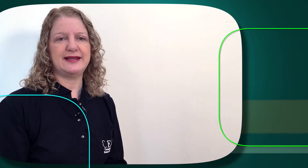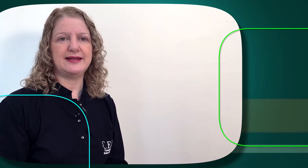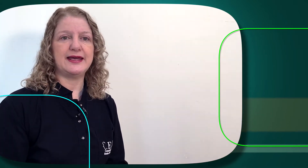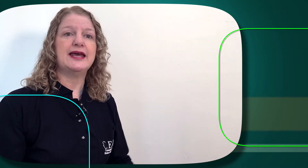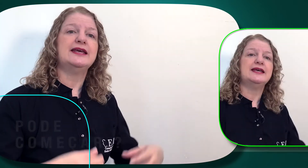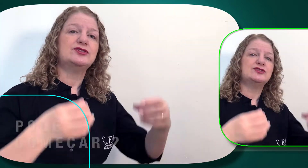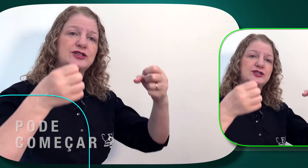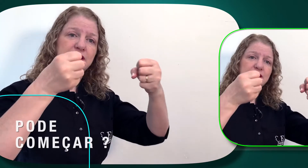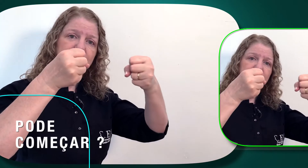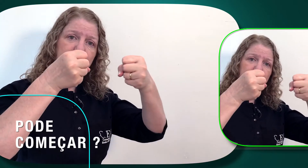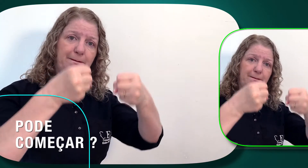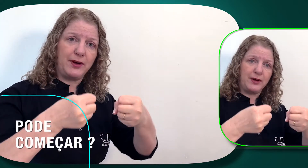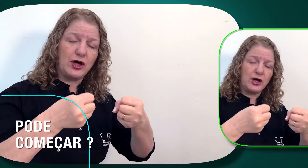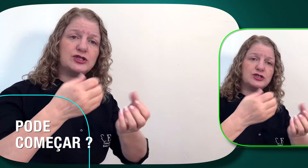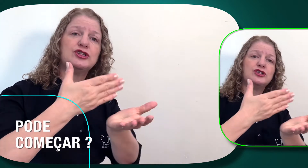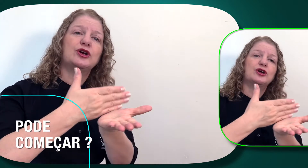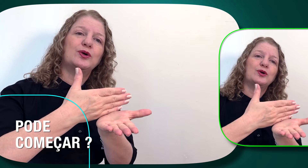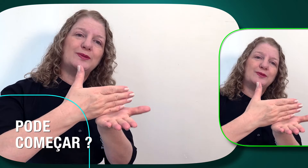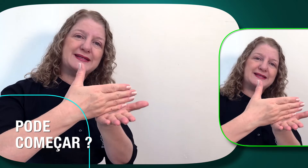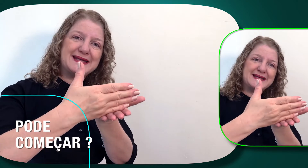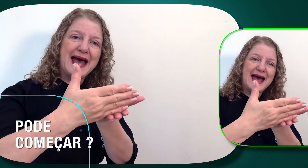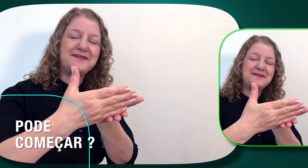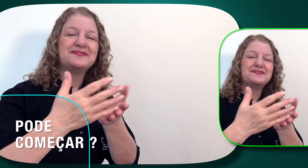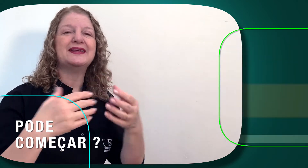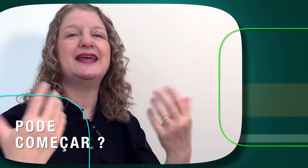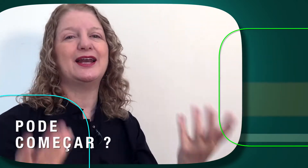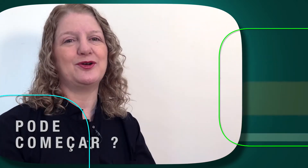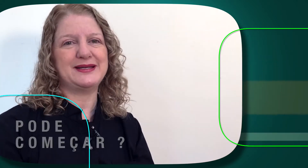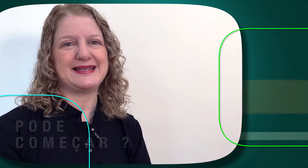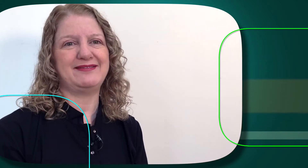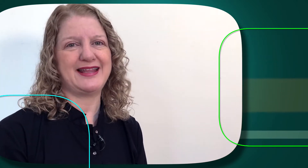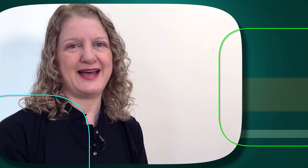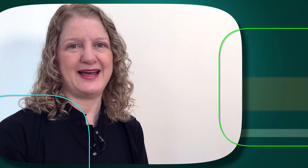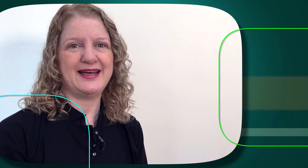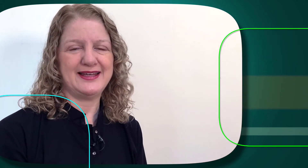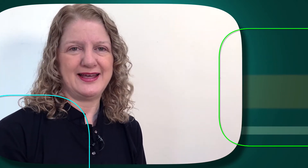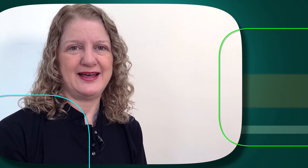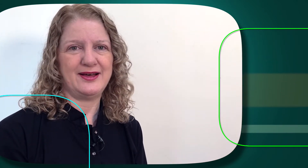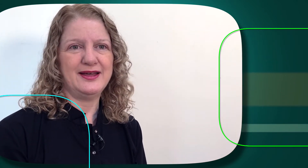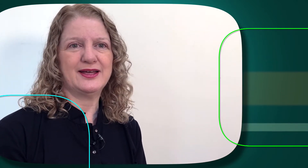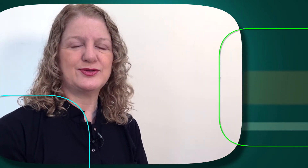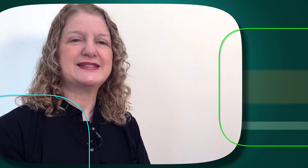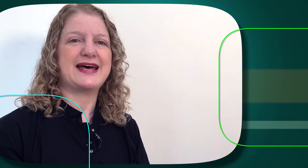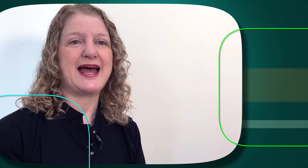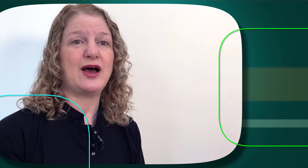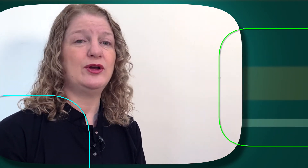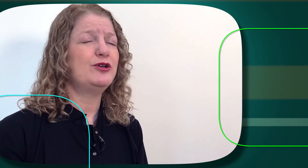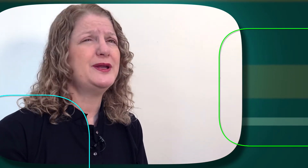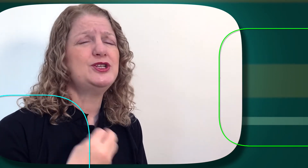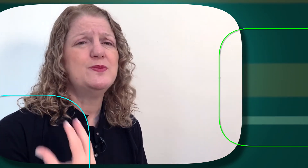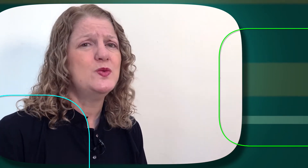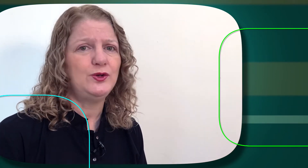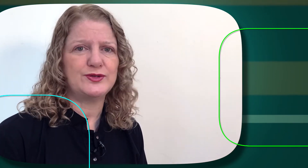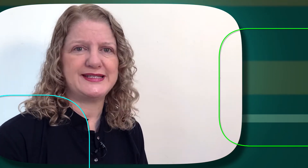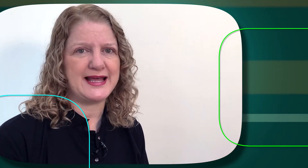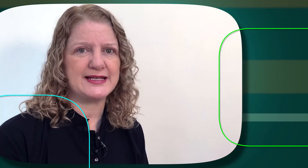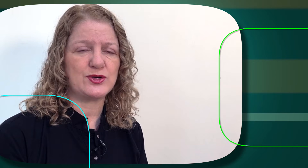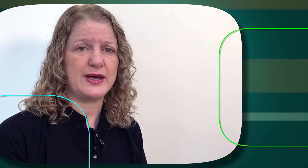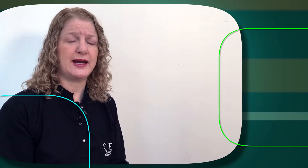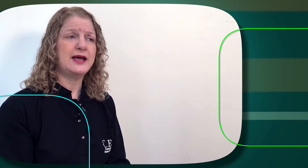entender. Isso significa, pode começar, e ela começava a nos dar a aula, e eu aprendi muitos sinais com ela.